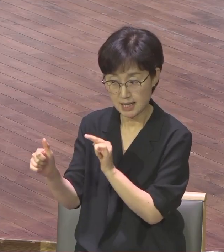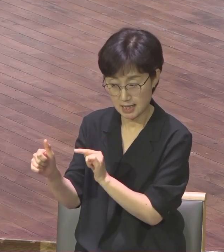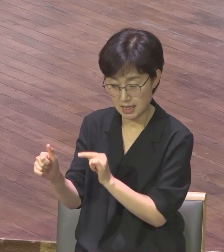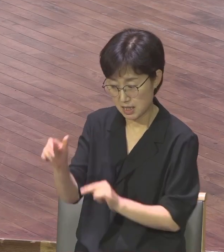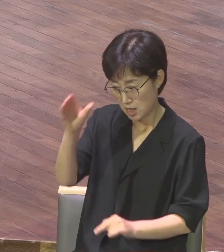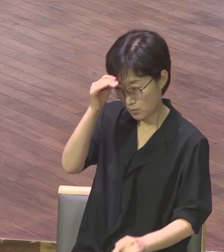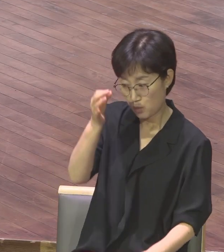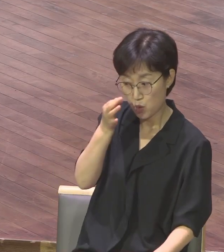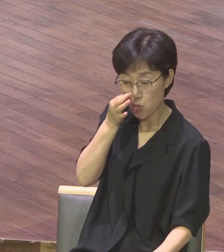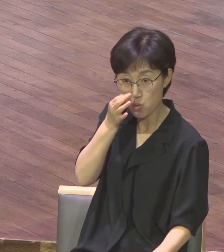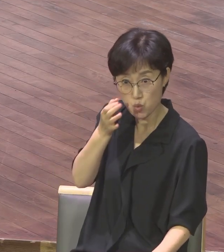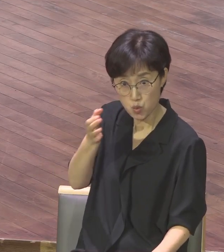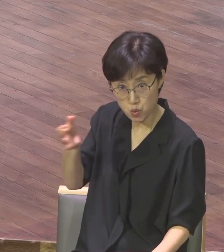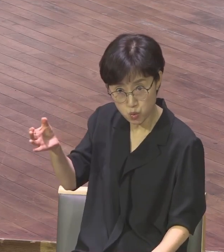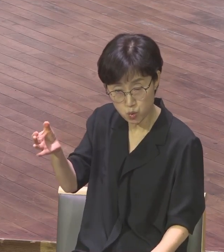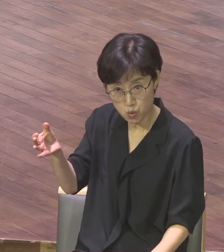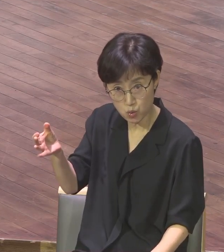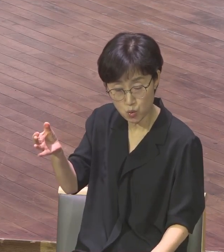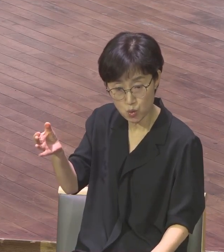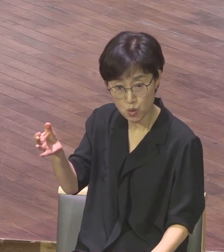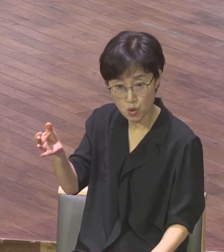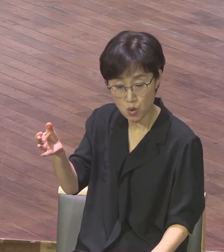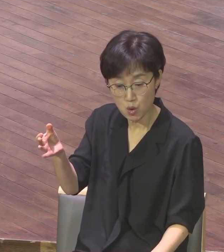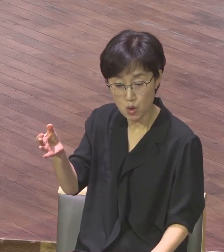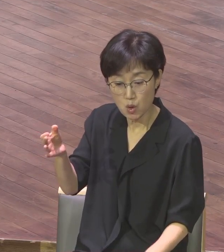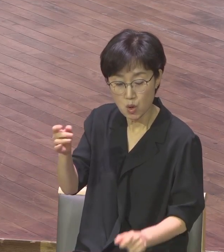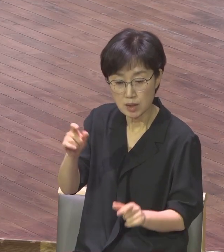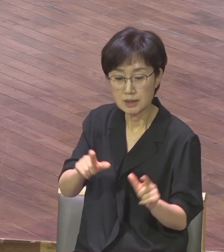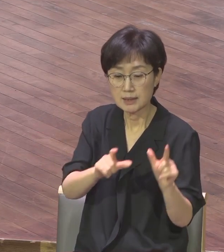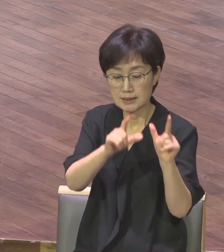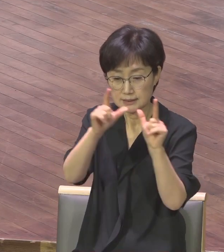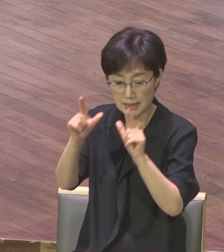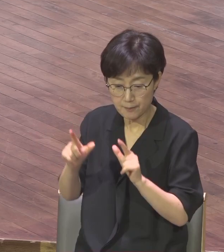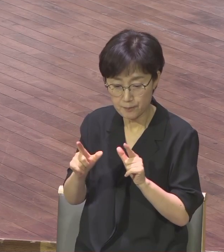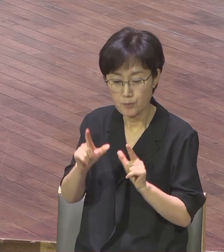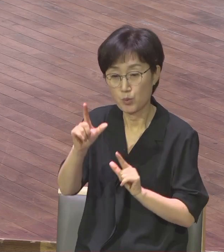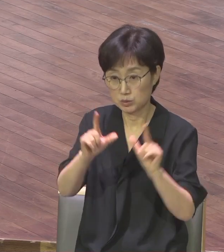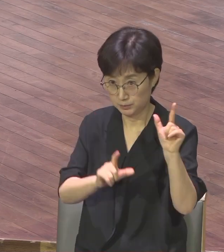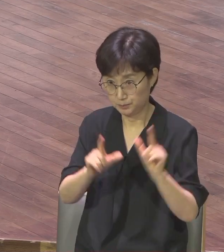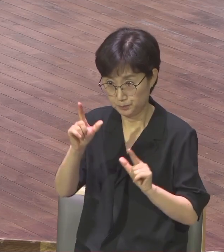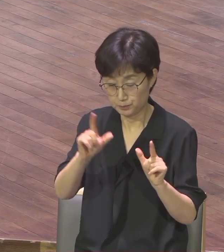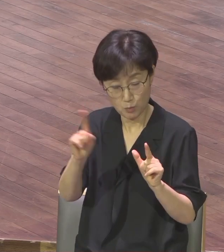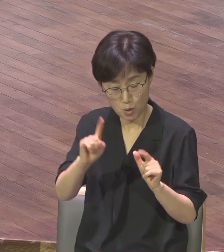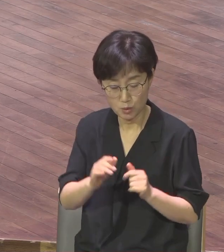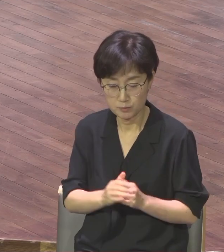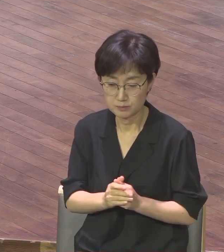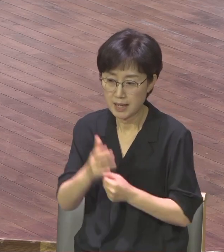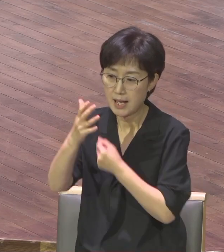본이 되는 영육간의 삶의 규모지, 규모. 그리고